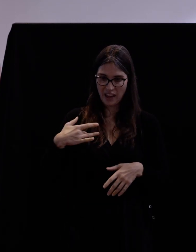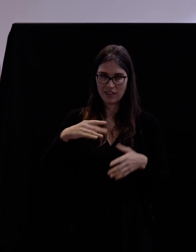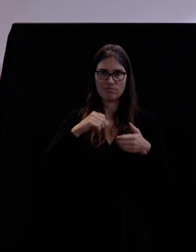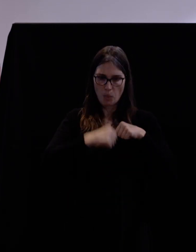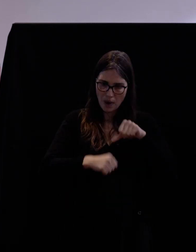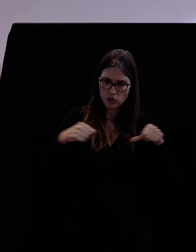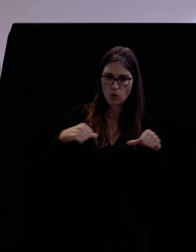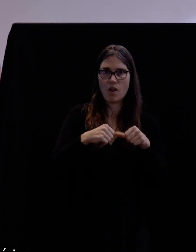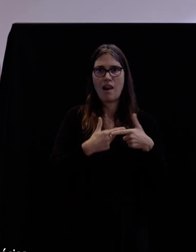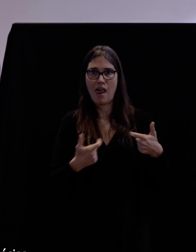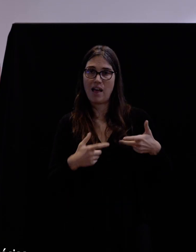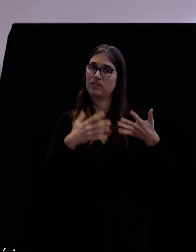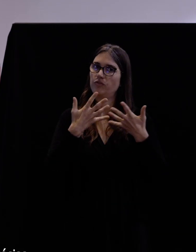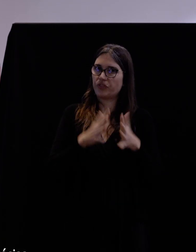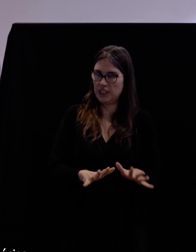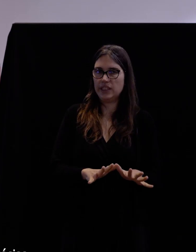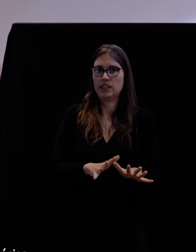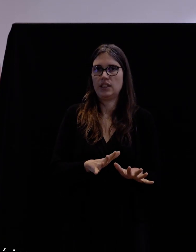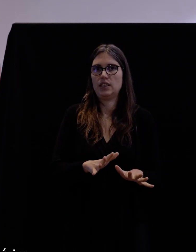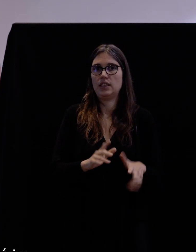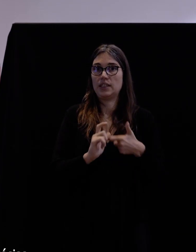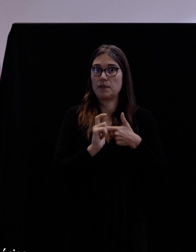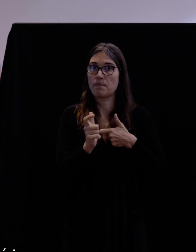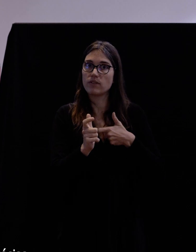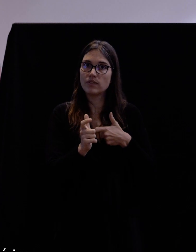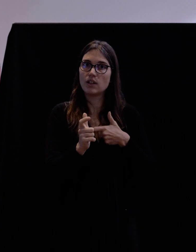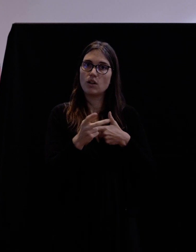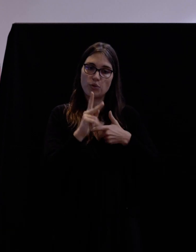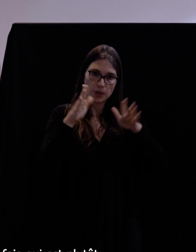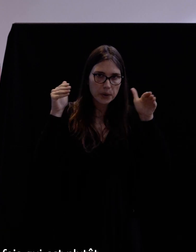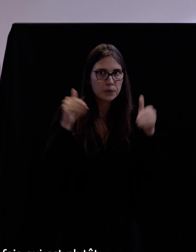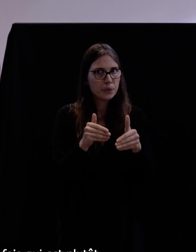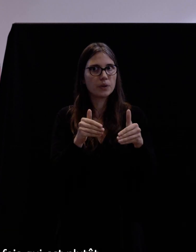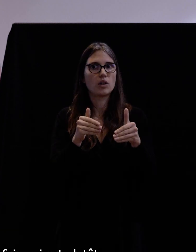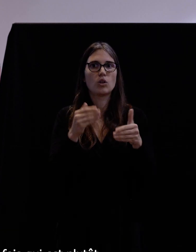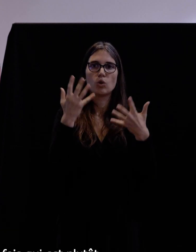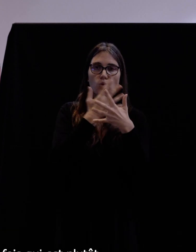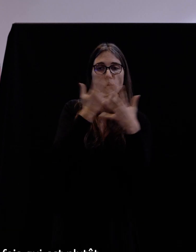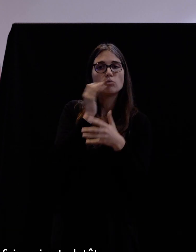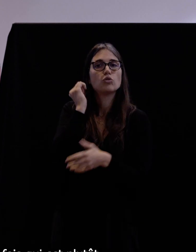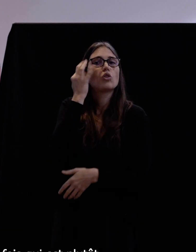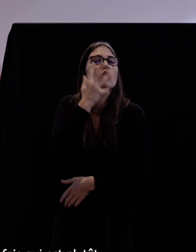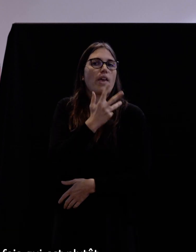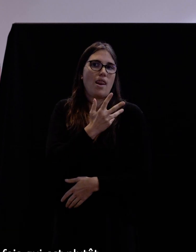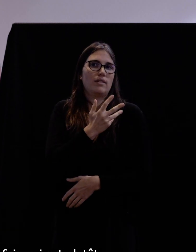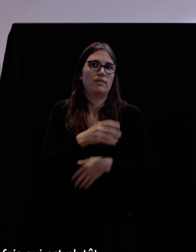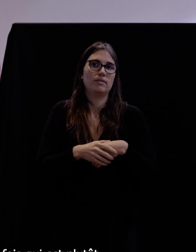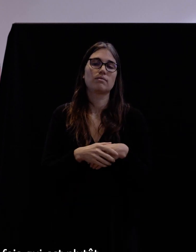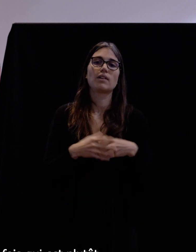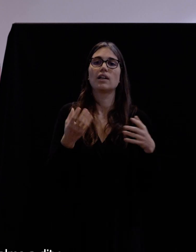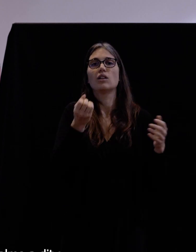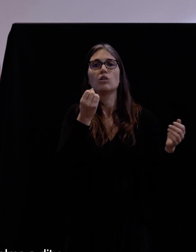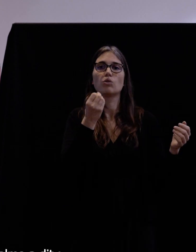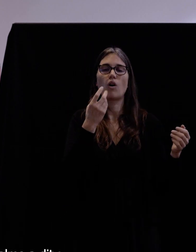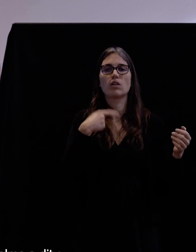loin. Et là, on précise les troubles sensoriels essentiellement, avec souvent, quelquefois, qui est plutôt un peu une lune de miel